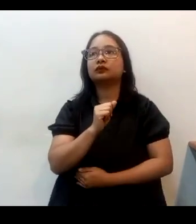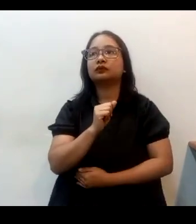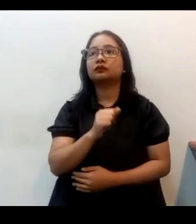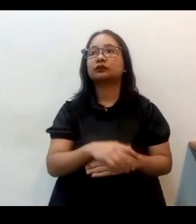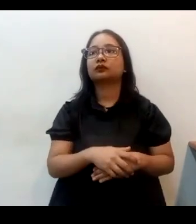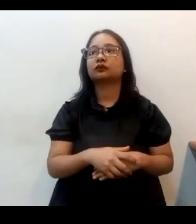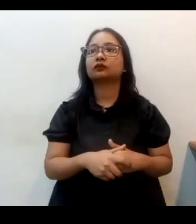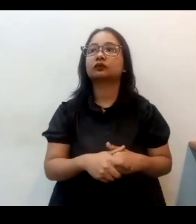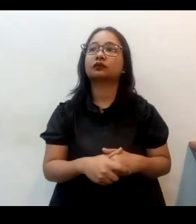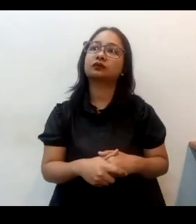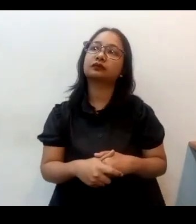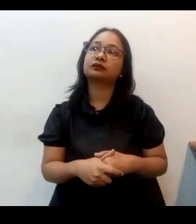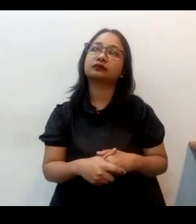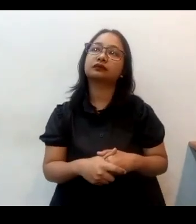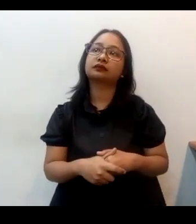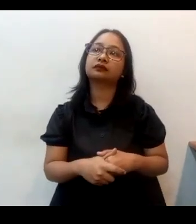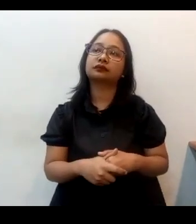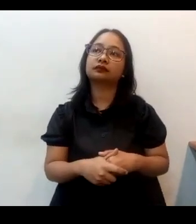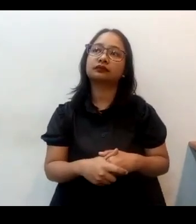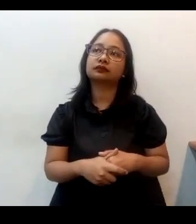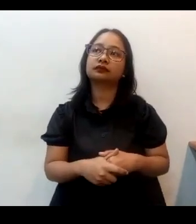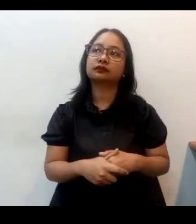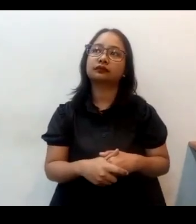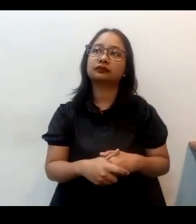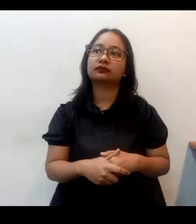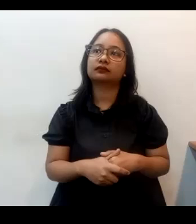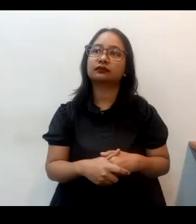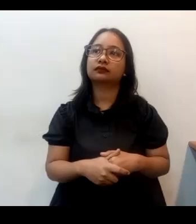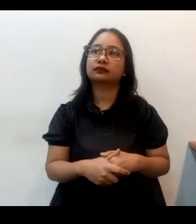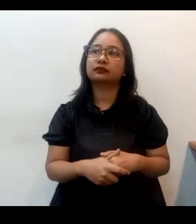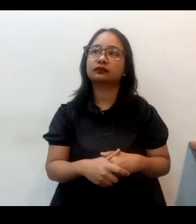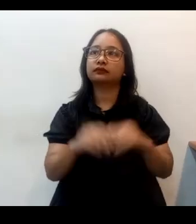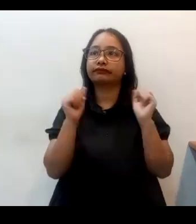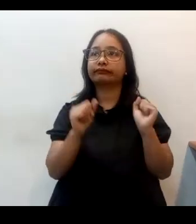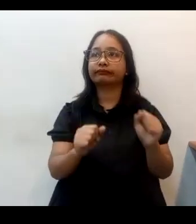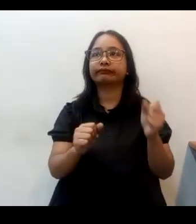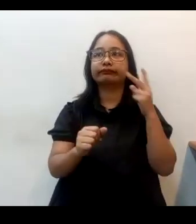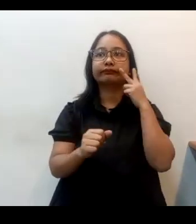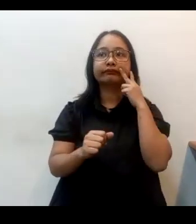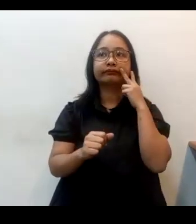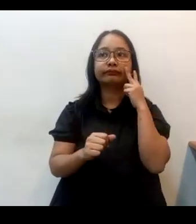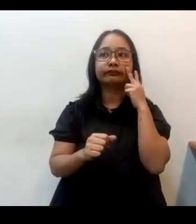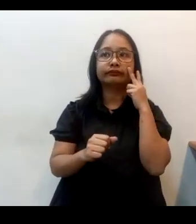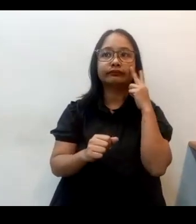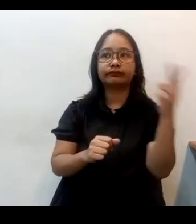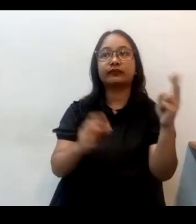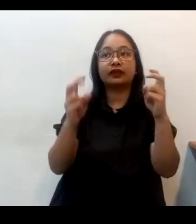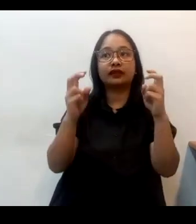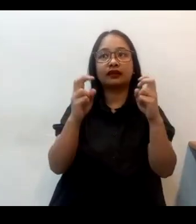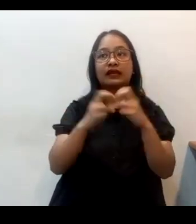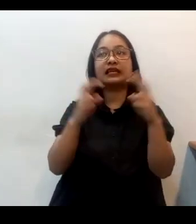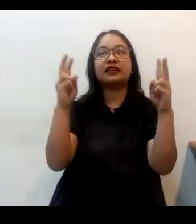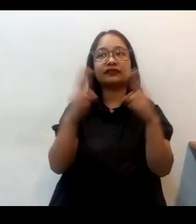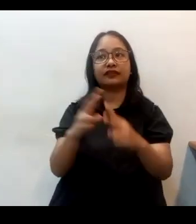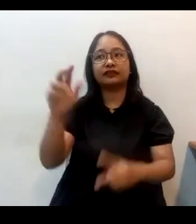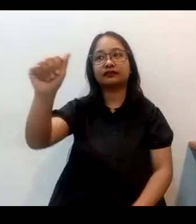almost 45-meter far from him. The ants, when